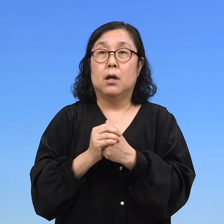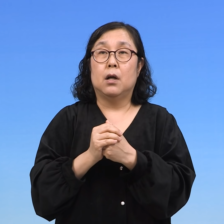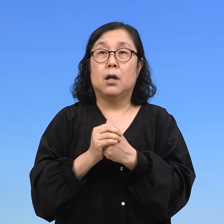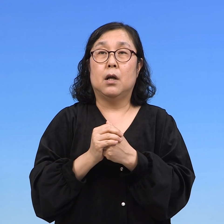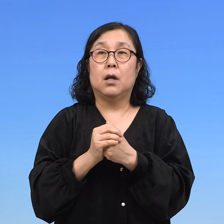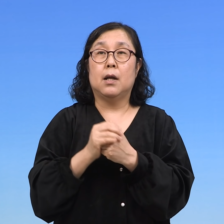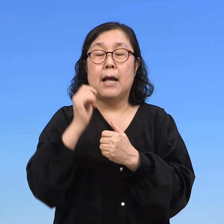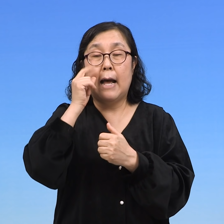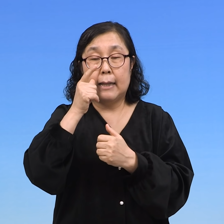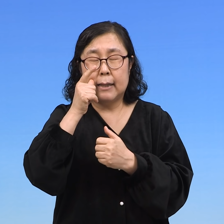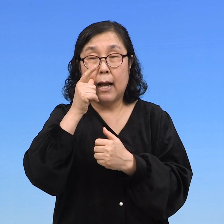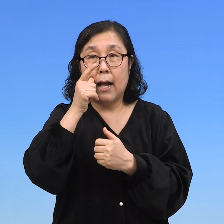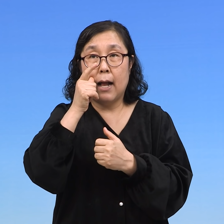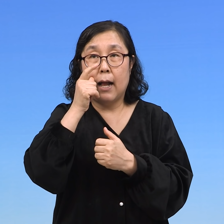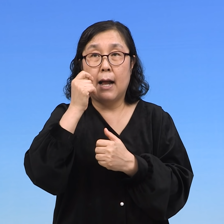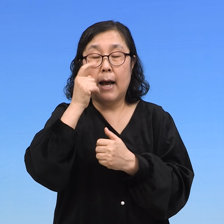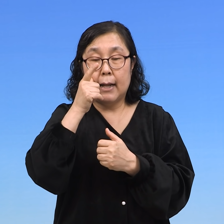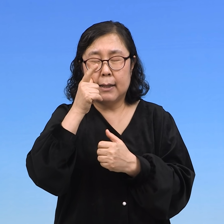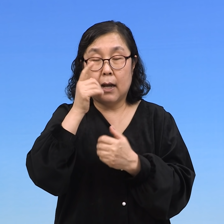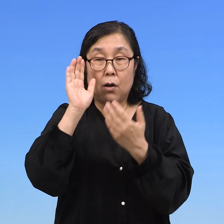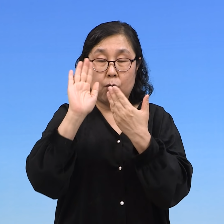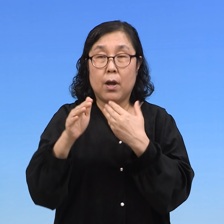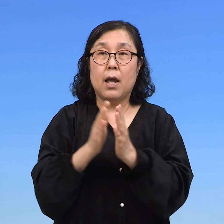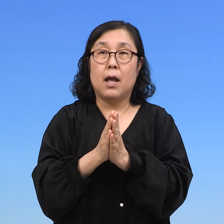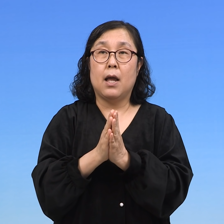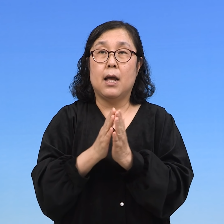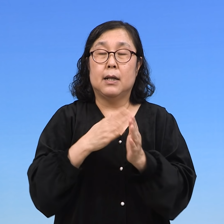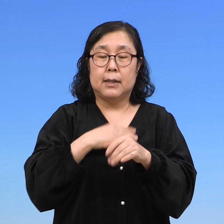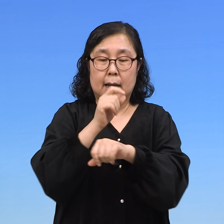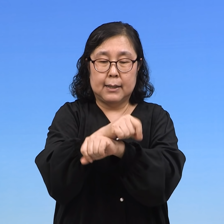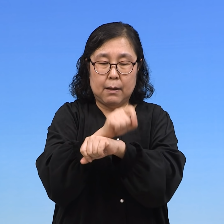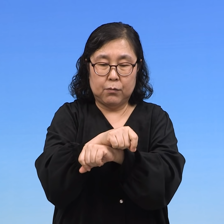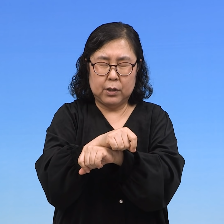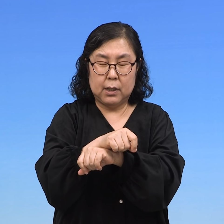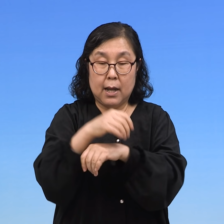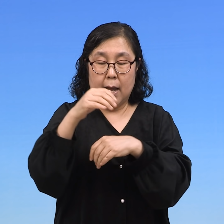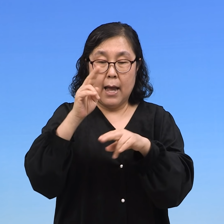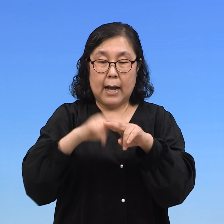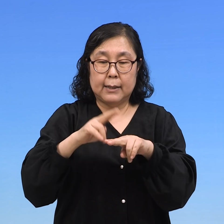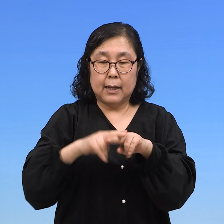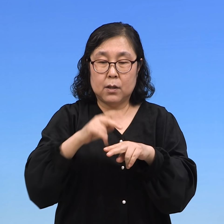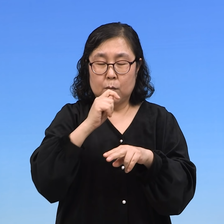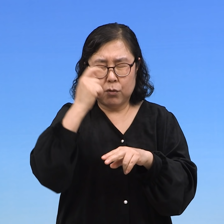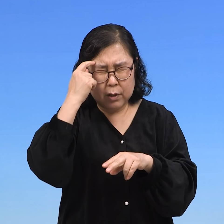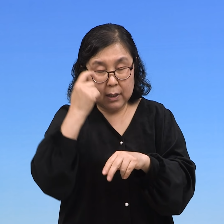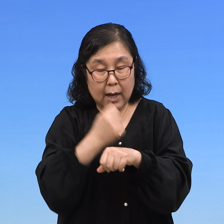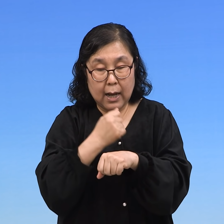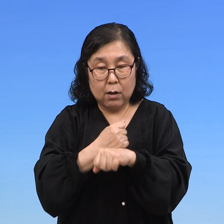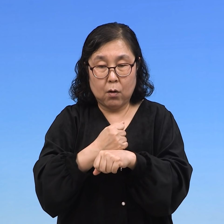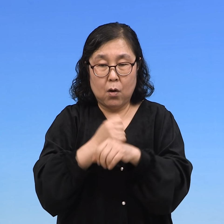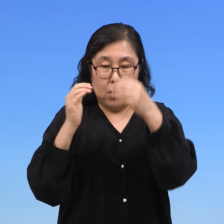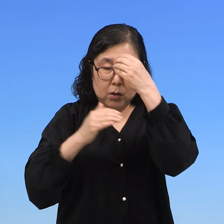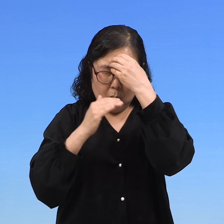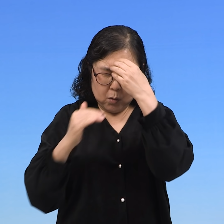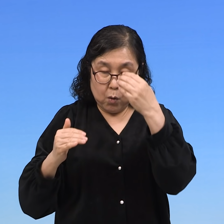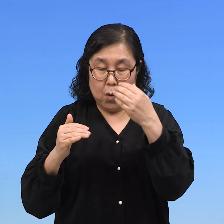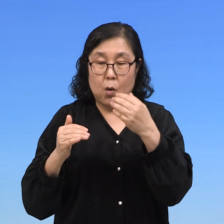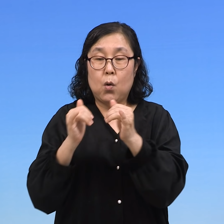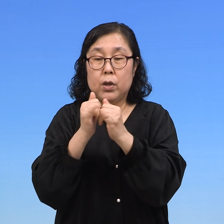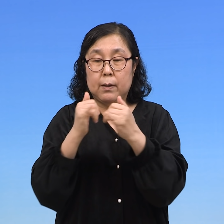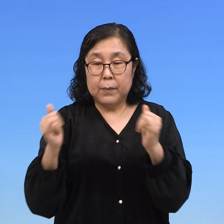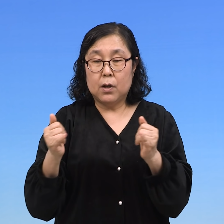저는 한 달 내내 화장실 갈 때 말고 제 사무실에 앉아 묵상하고 성도님들 위해서 기도하는 일을 하라